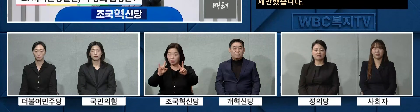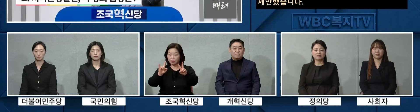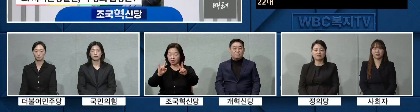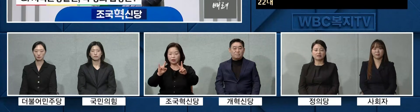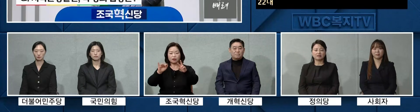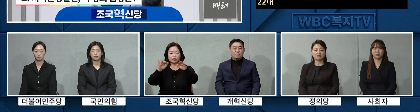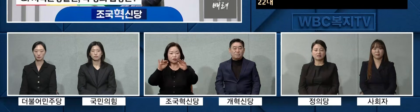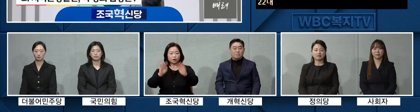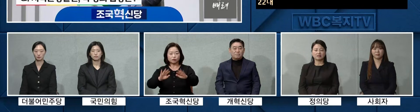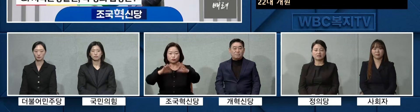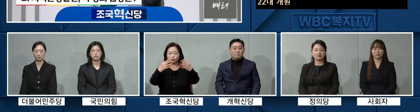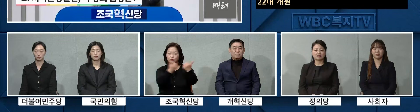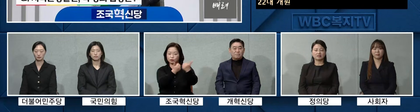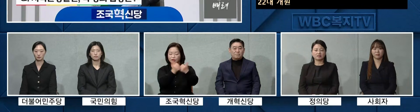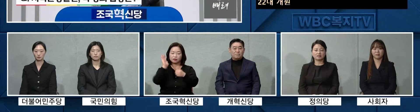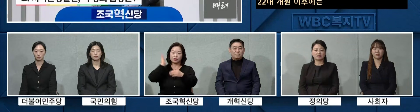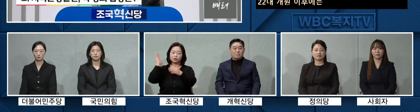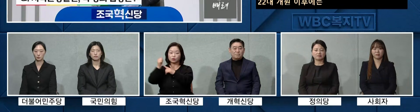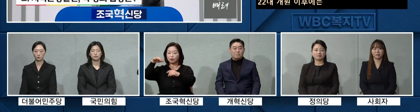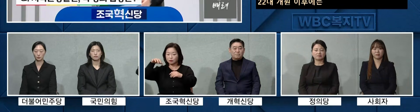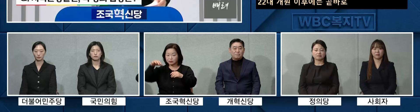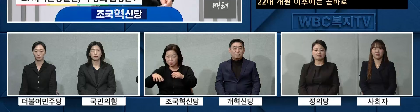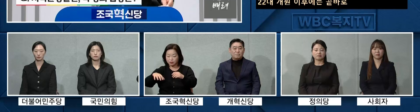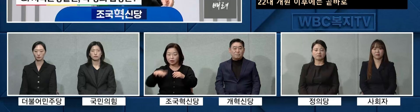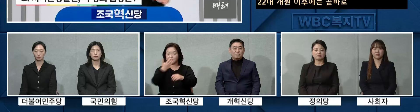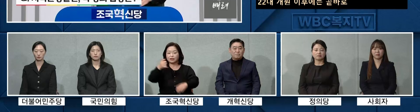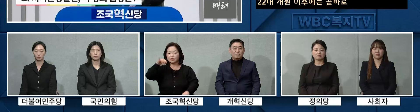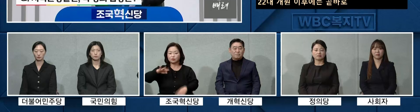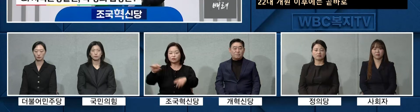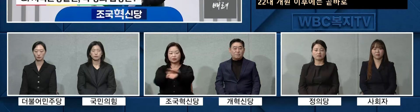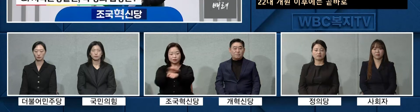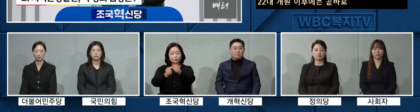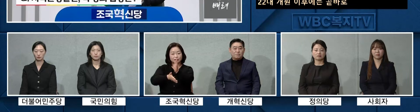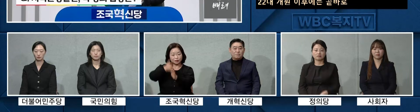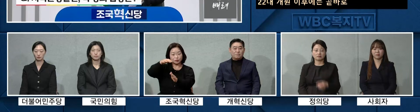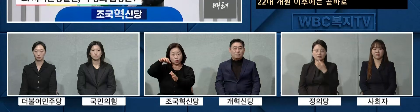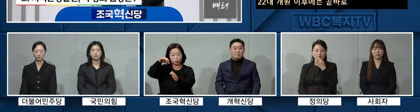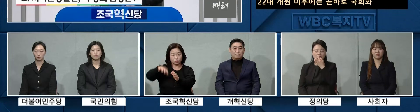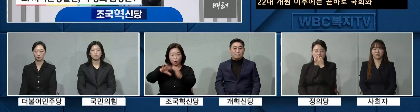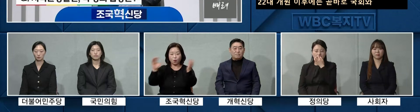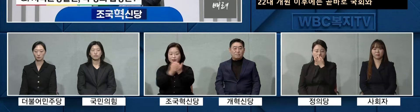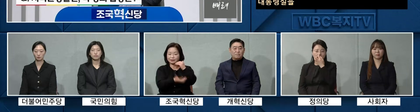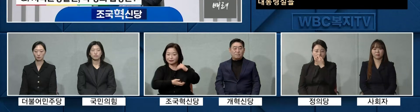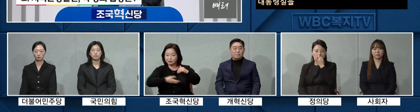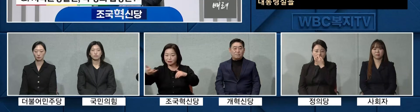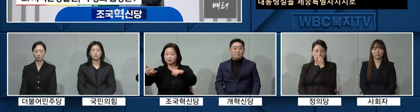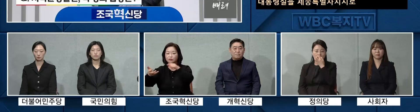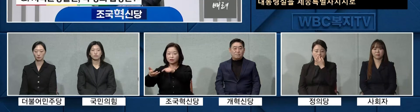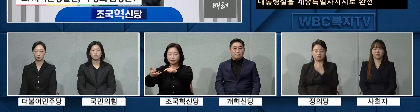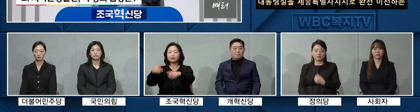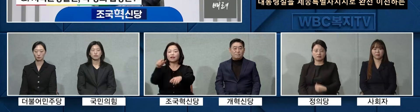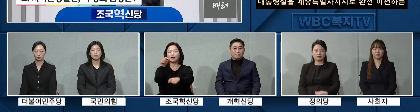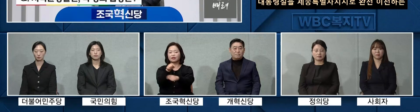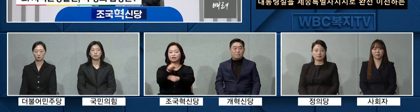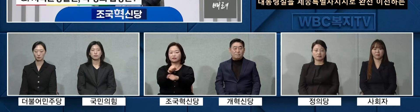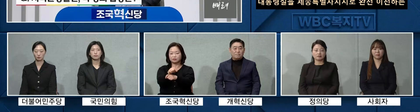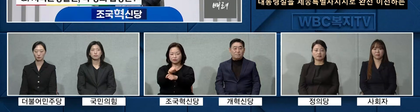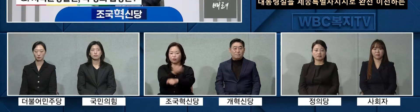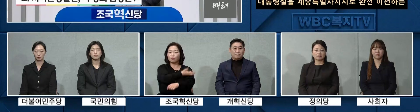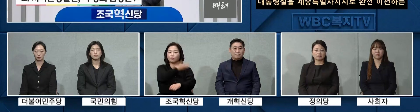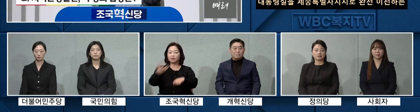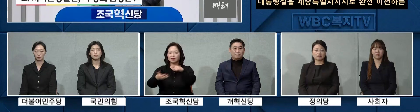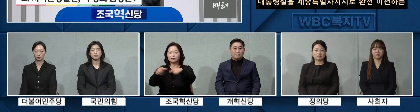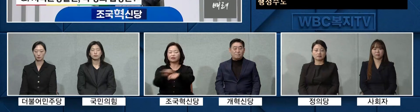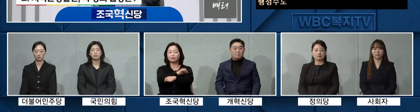곧바로 국회와 대통령실을 세종특별자치시로 완전 이전하는 행정수도 건설을 위한